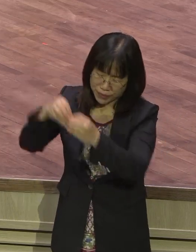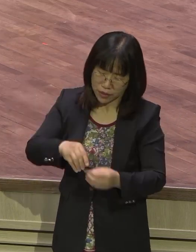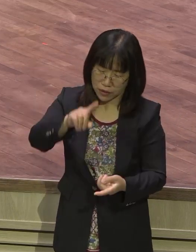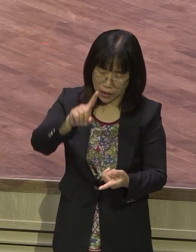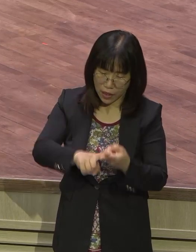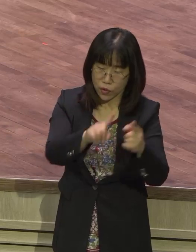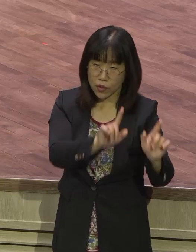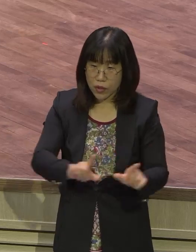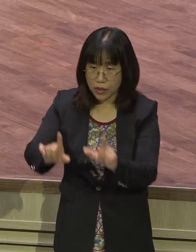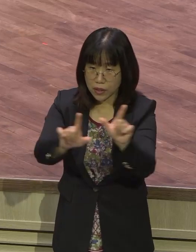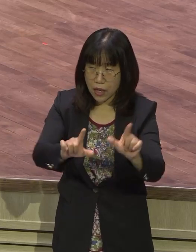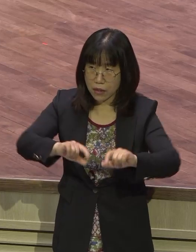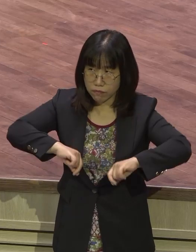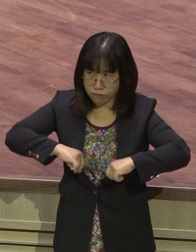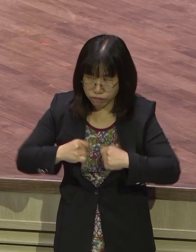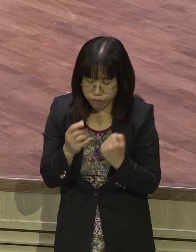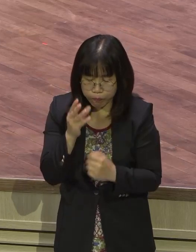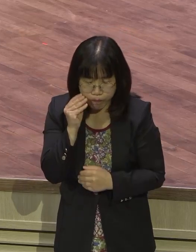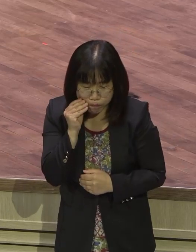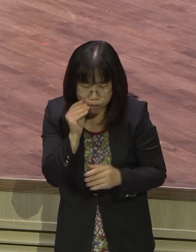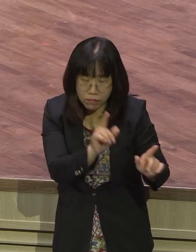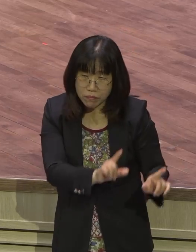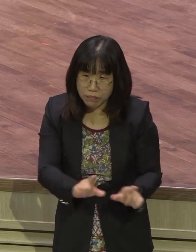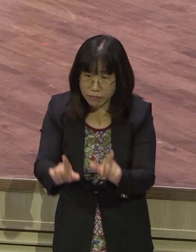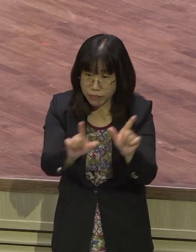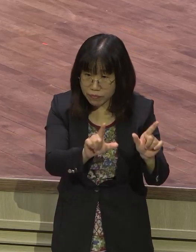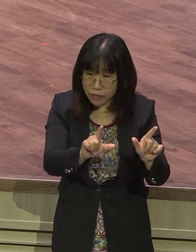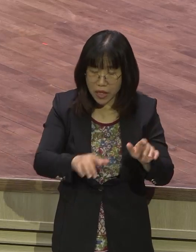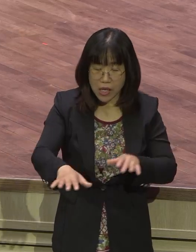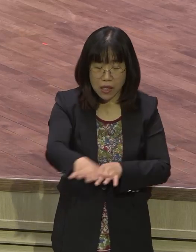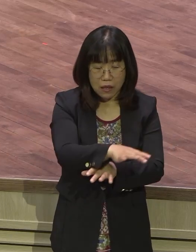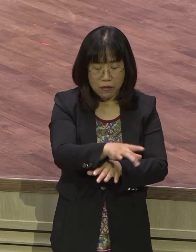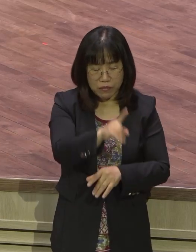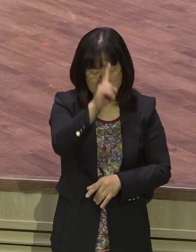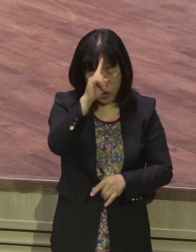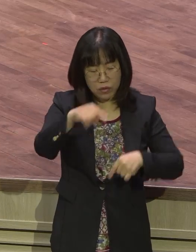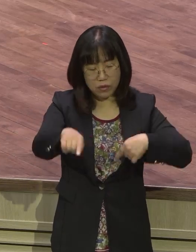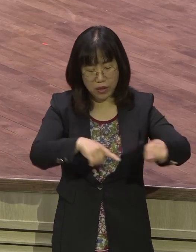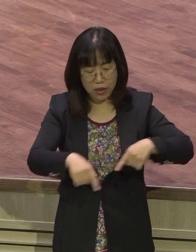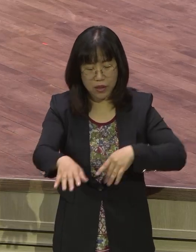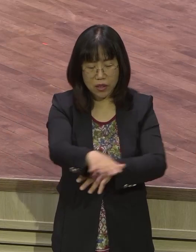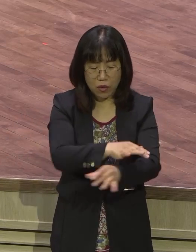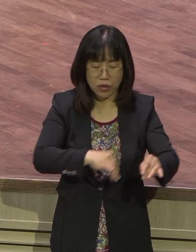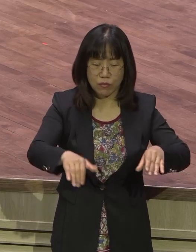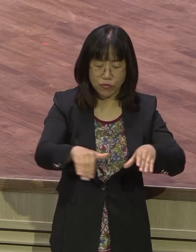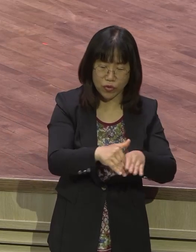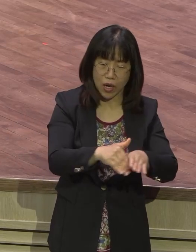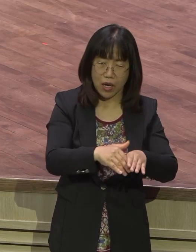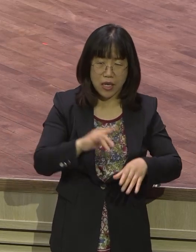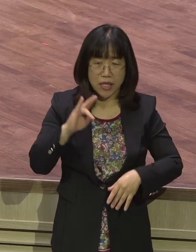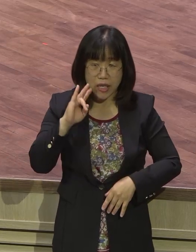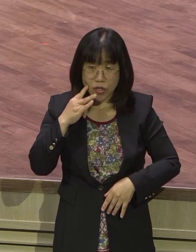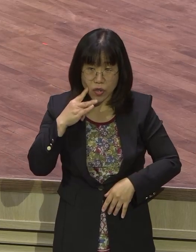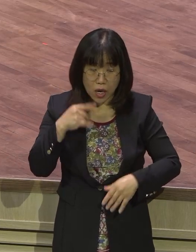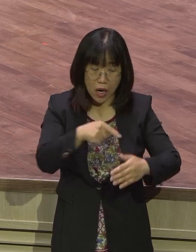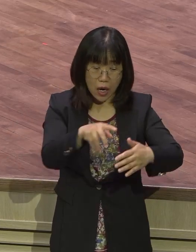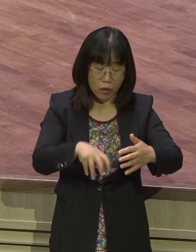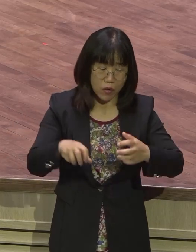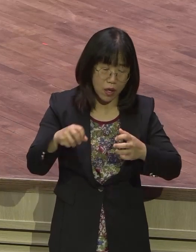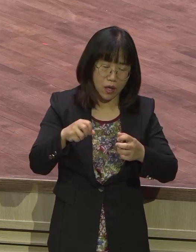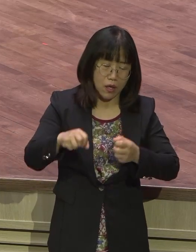장악하고 있는 사단 시기 인데로 정치 경제 문화 예술 그 속에 파묻혀 있다가 그 문화 속에